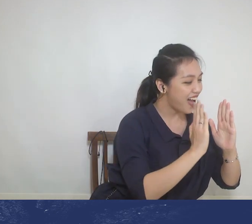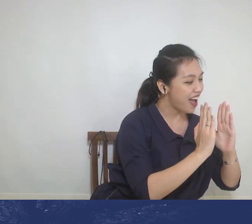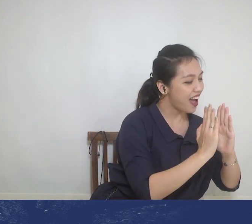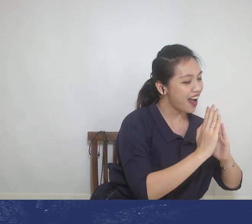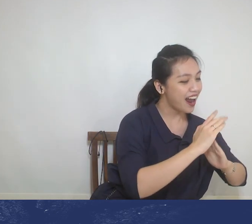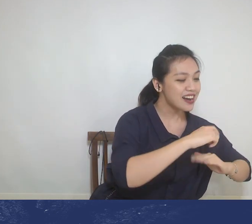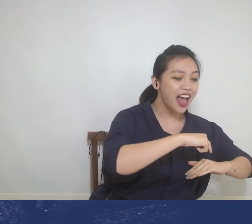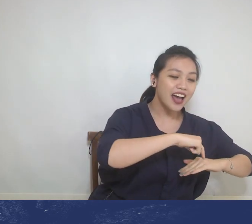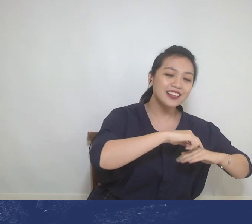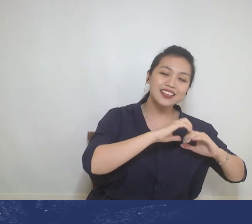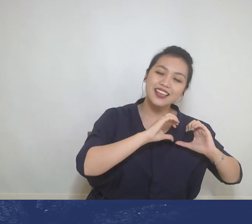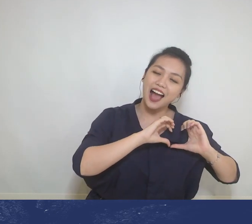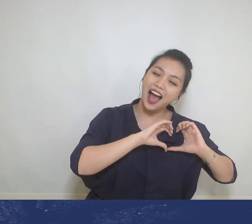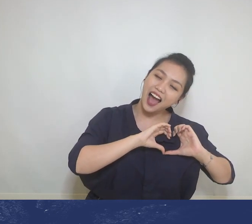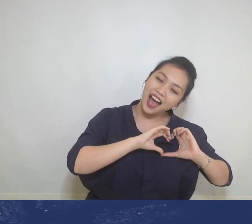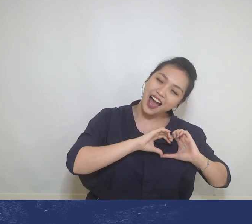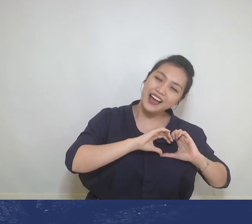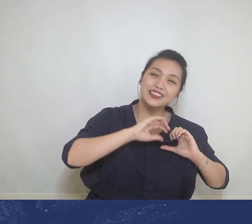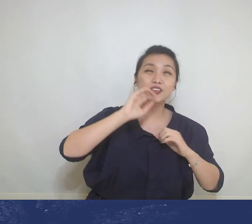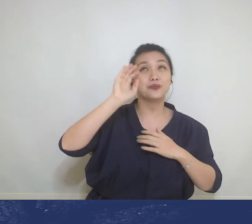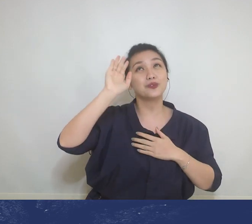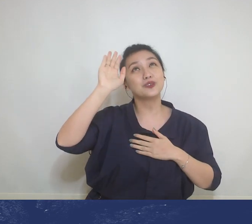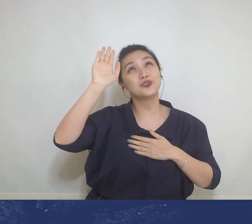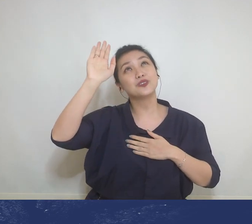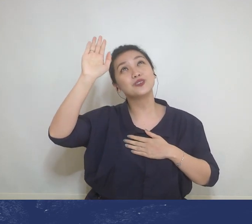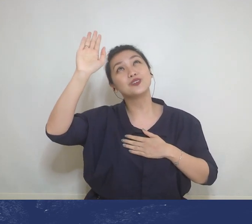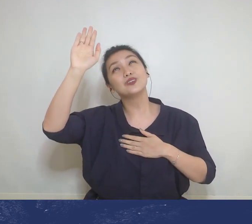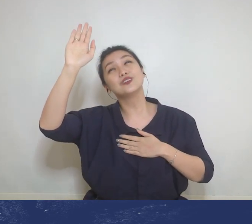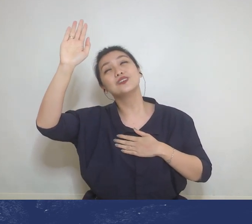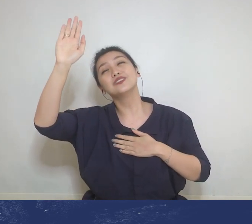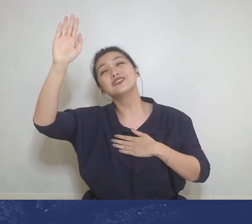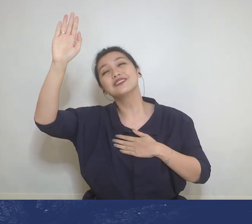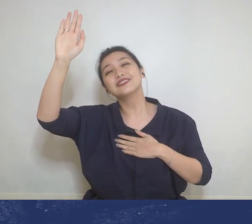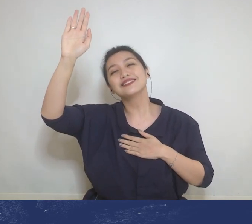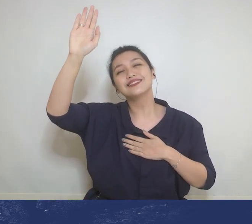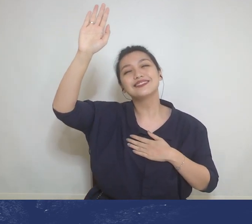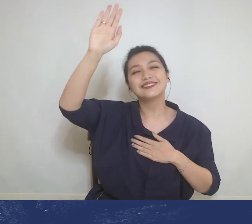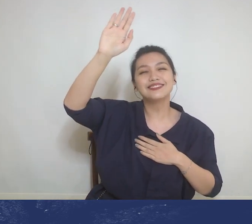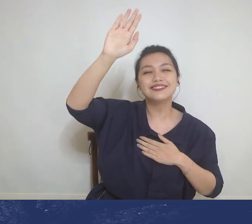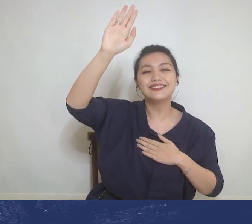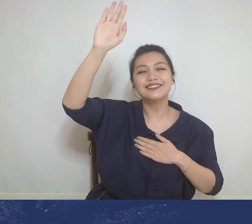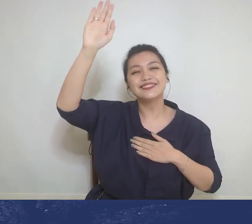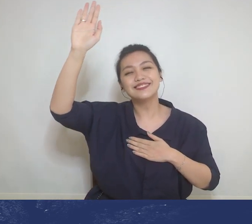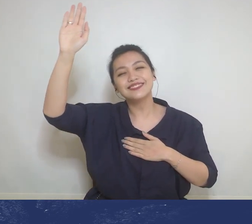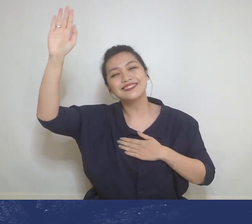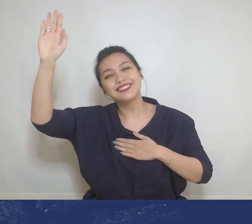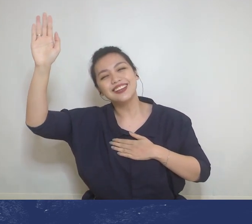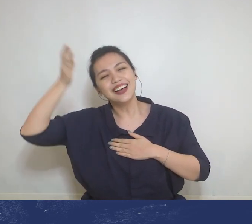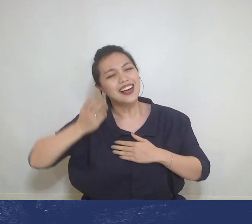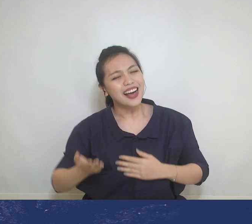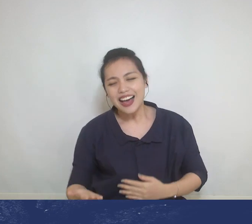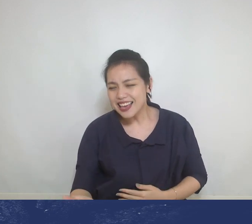berdiam dekat di hati. Sekali lagi katakan, hidupku hanyalah untukmu